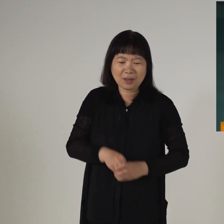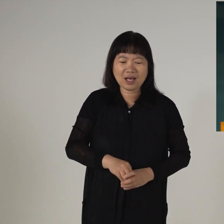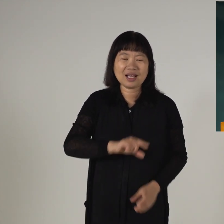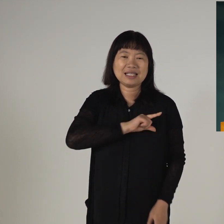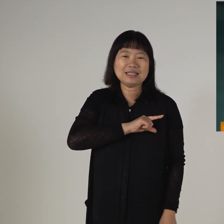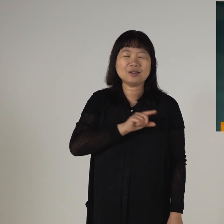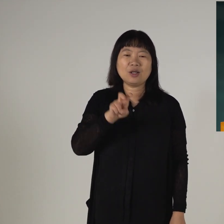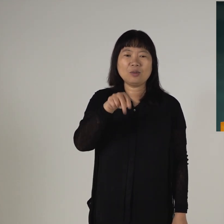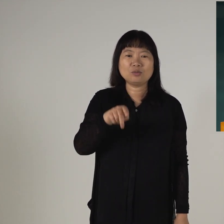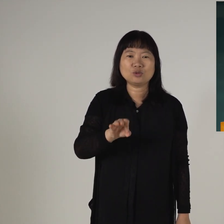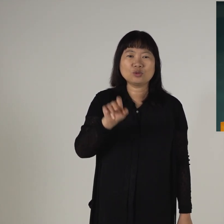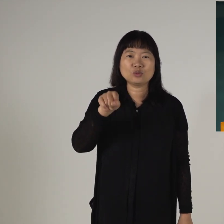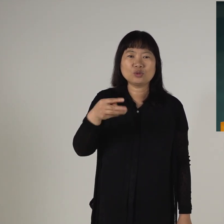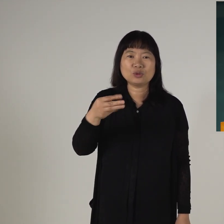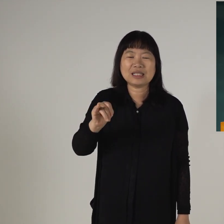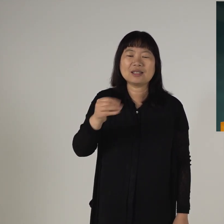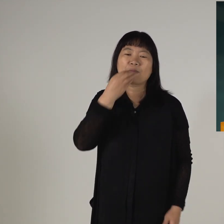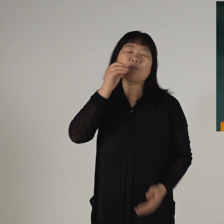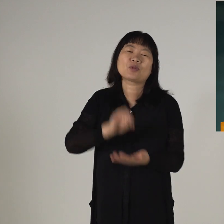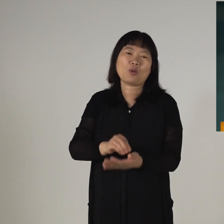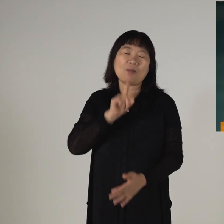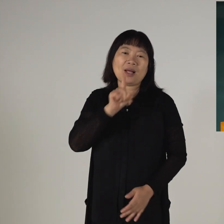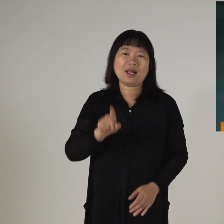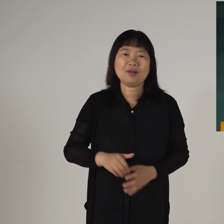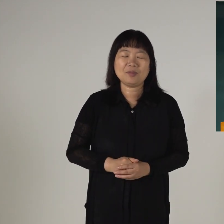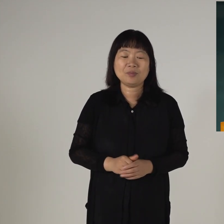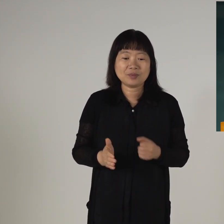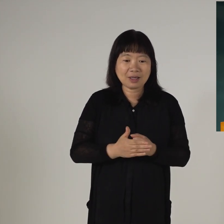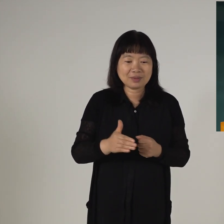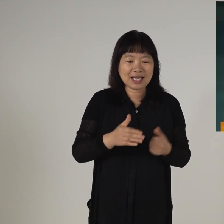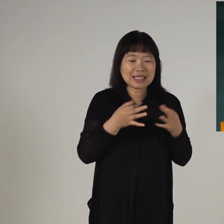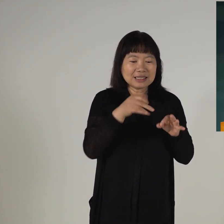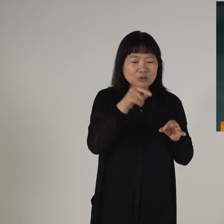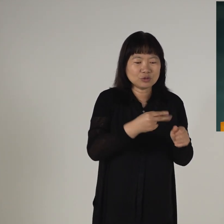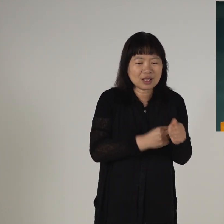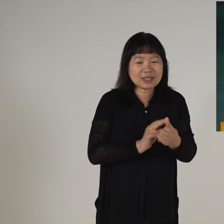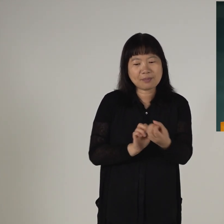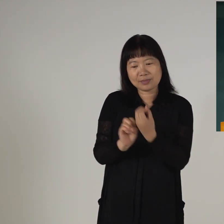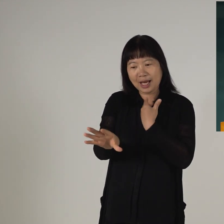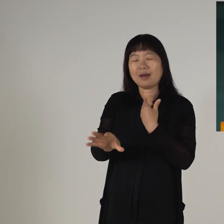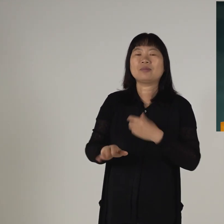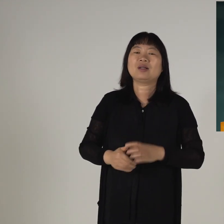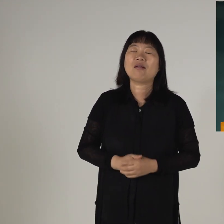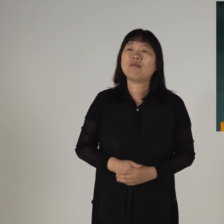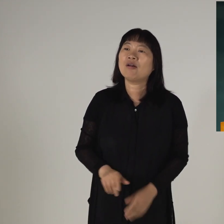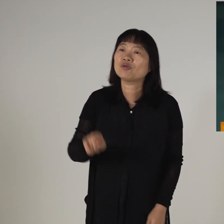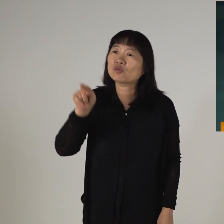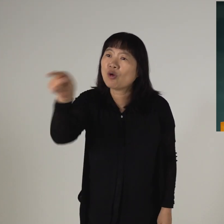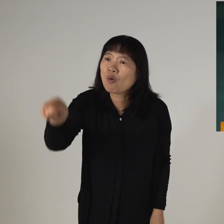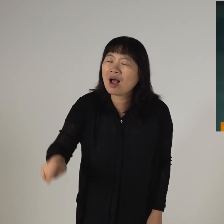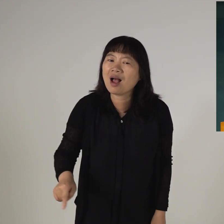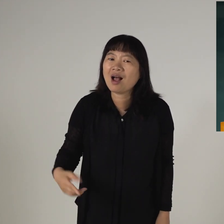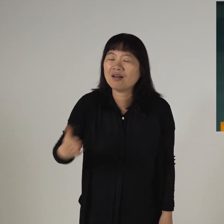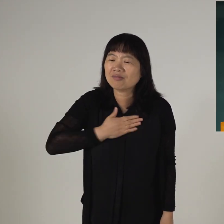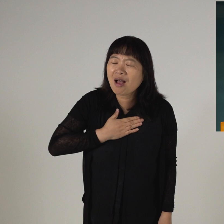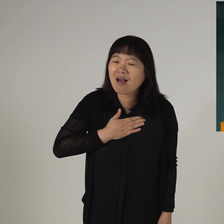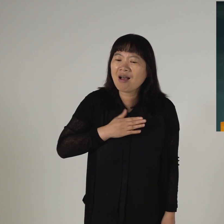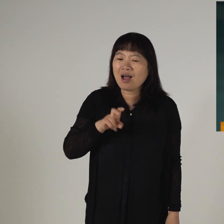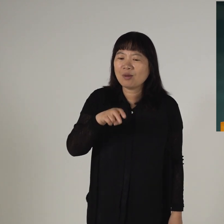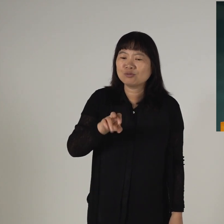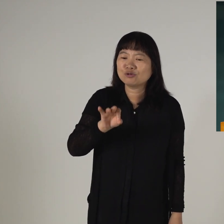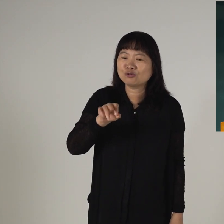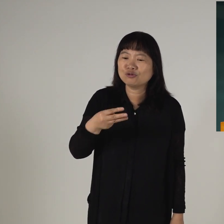뭉우리돌이에요. 그러자 김구 선생님이 그렇게 얘기를 하죠. 네가 나를